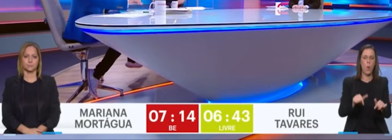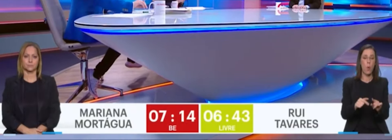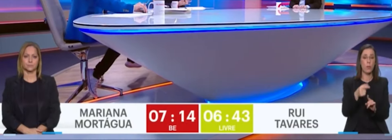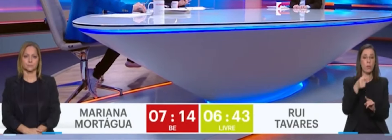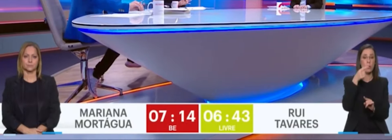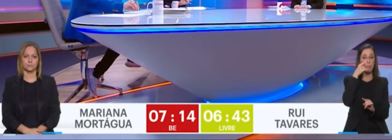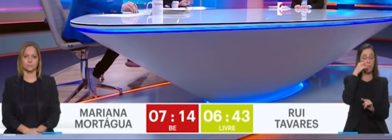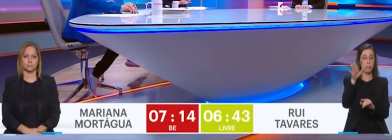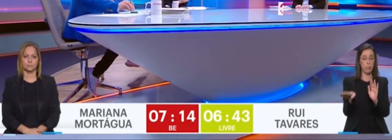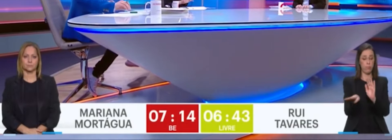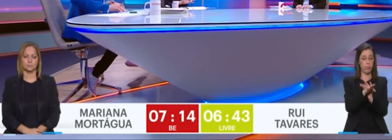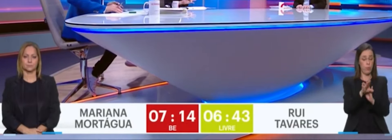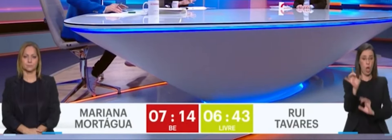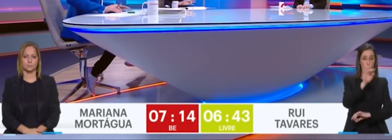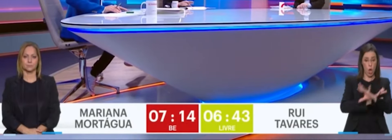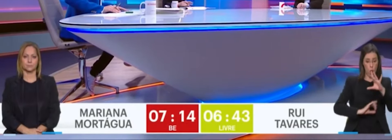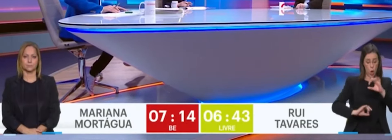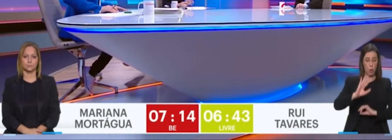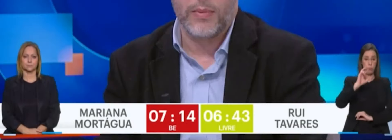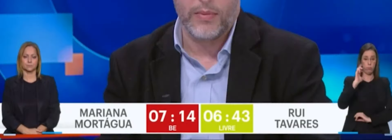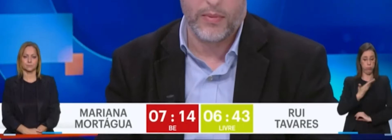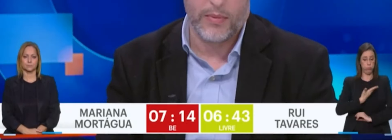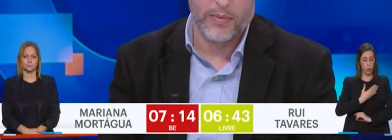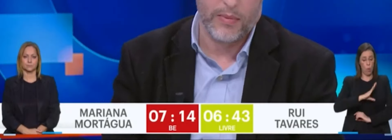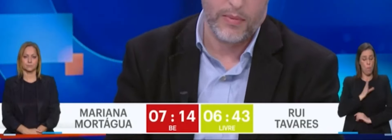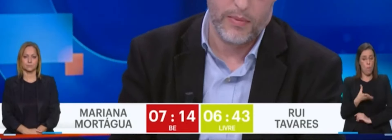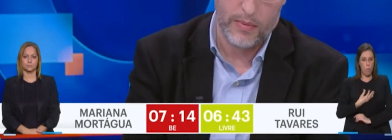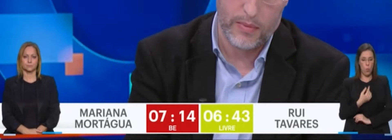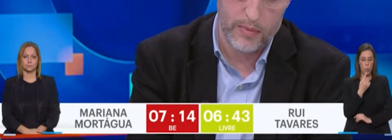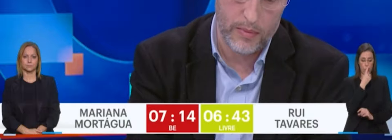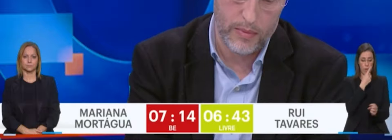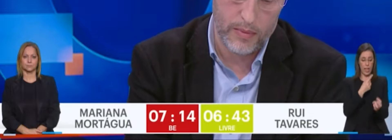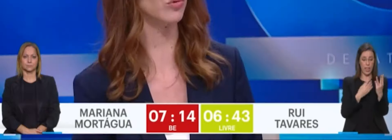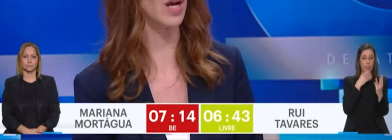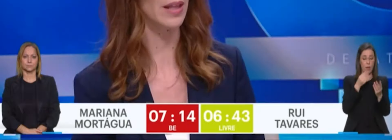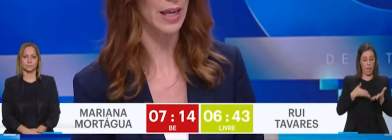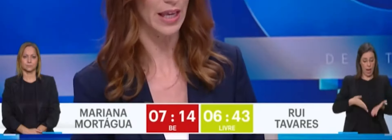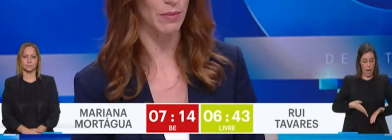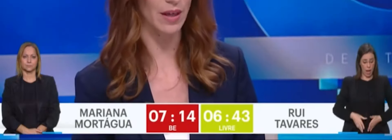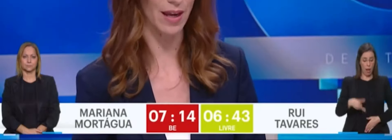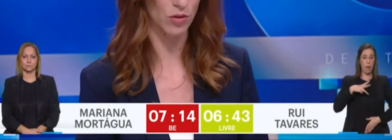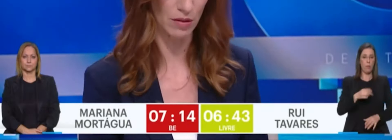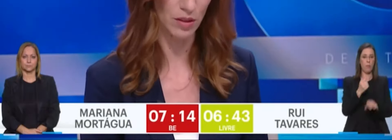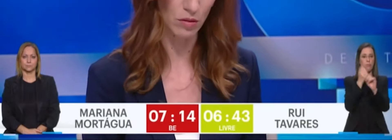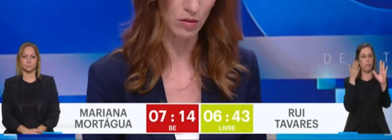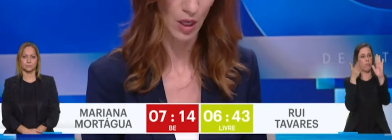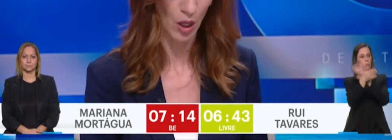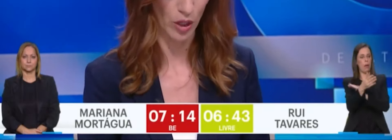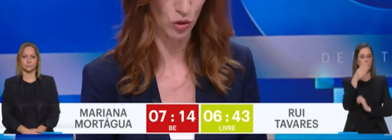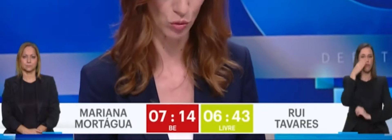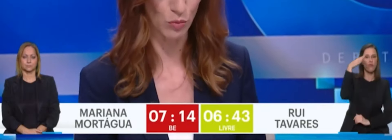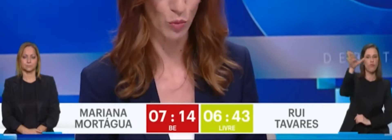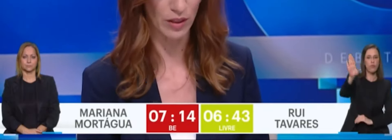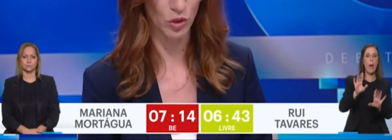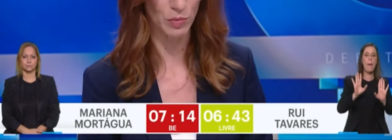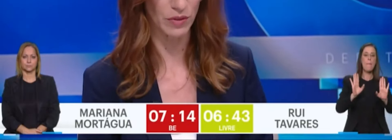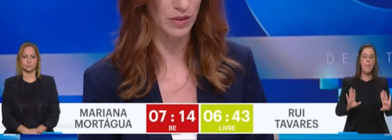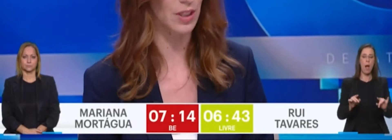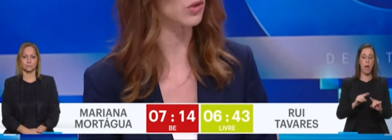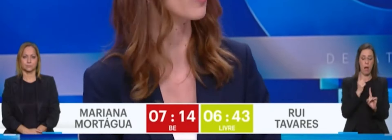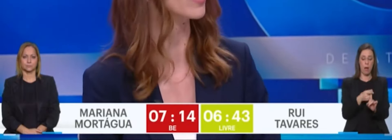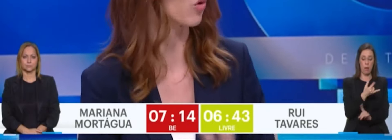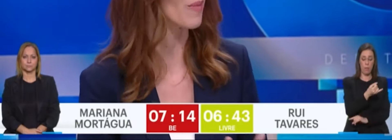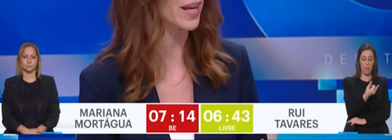imigração mais alta da Europa e uma das maiores do mundo quase um em cada três jovens nascido em Portugal emigraram sendo que este último ano de